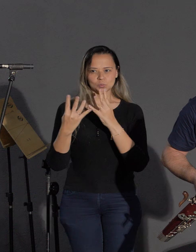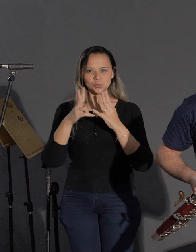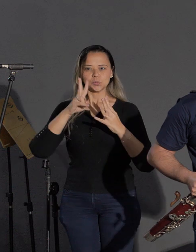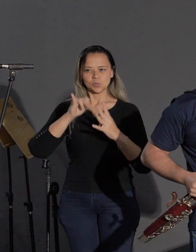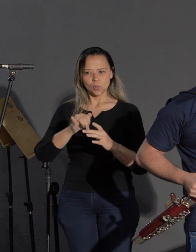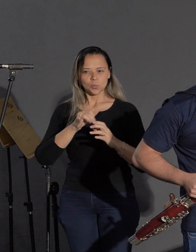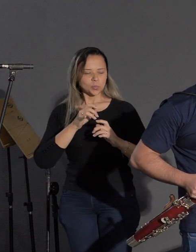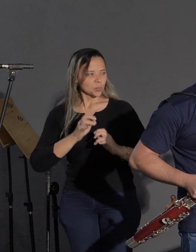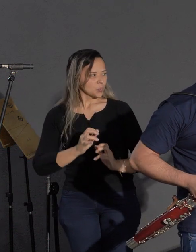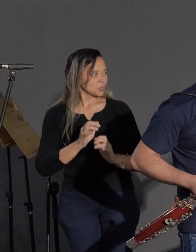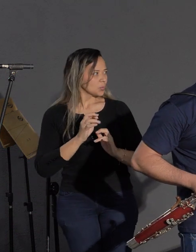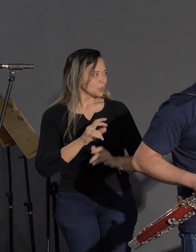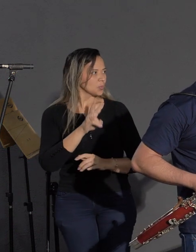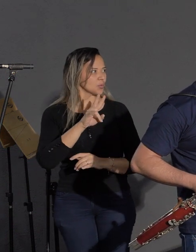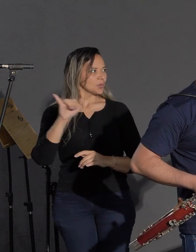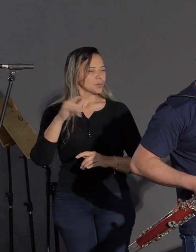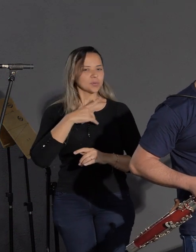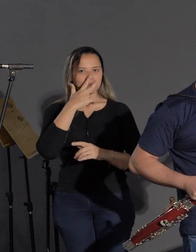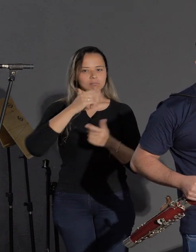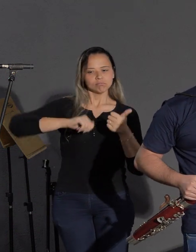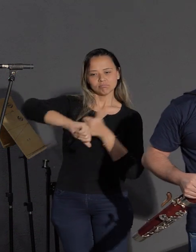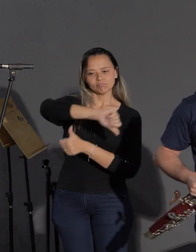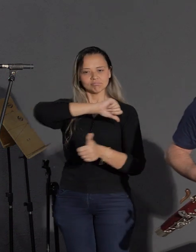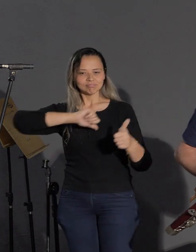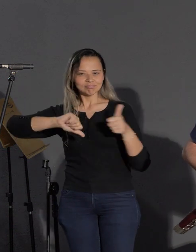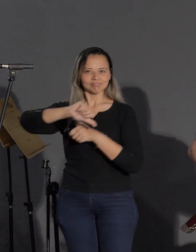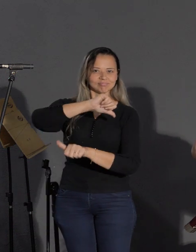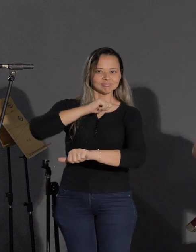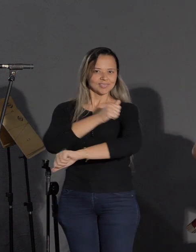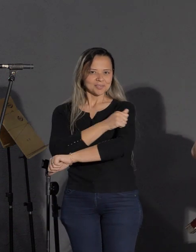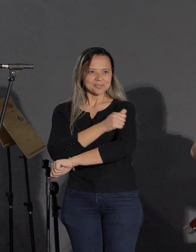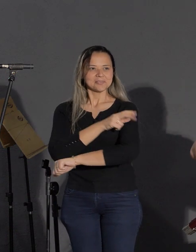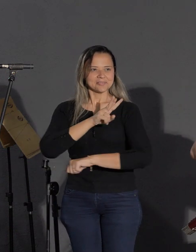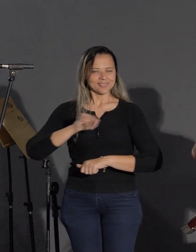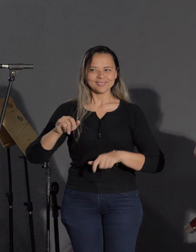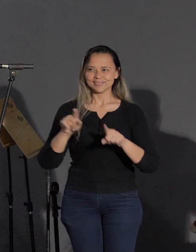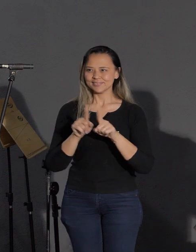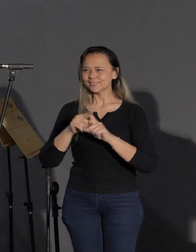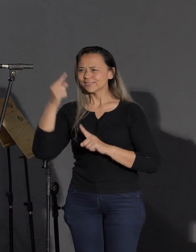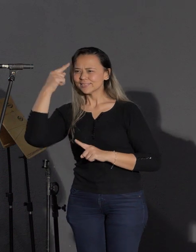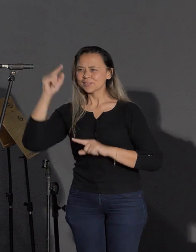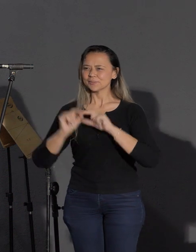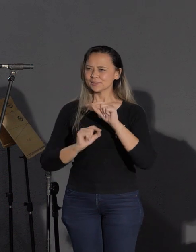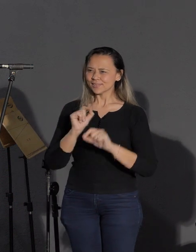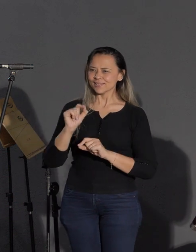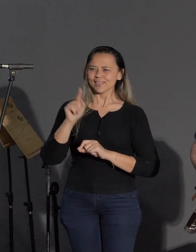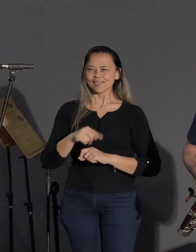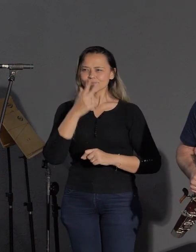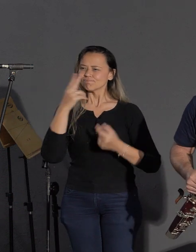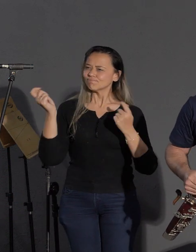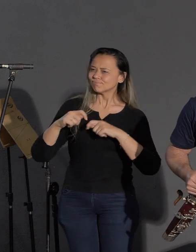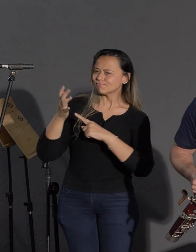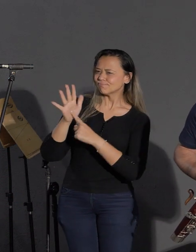dobrando o baixo. Então a gente vai ficar revezando entre os alunos. E a ideia é trazer